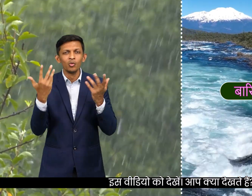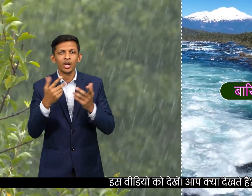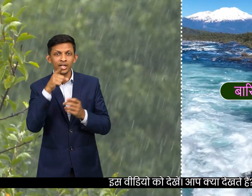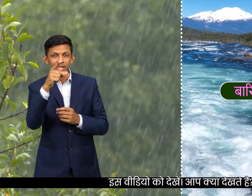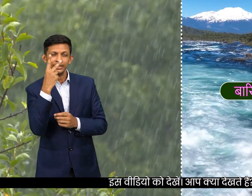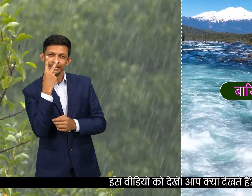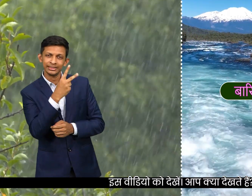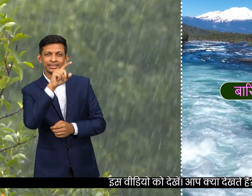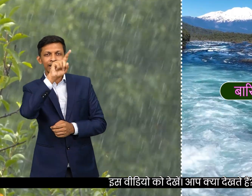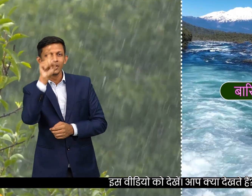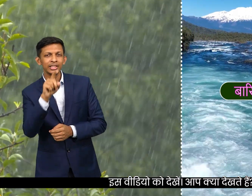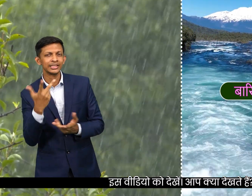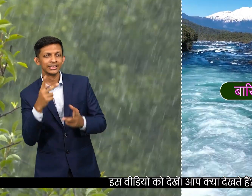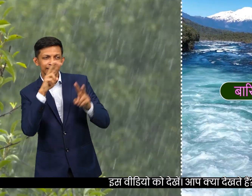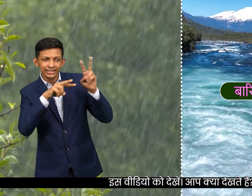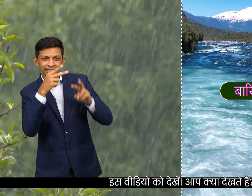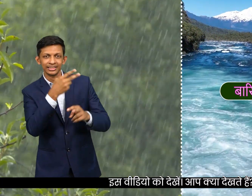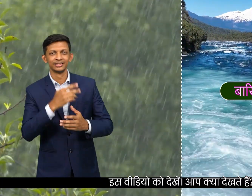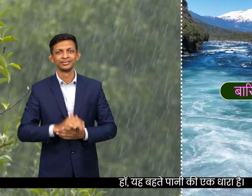देखें। आप क्या देखते हैं?